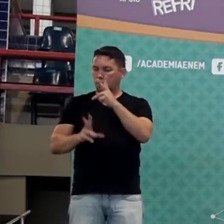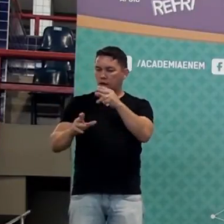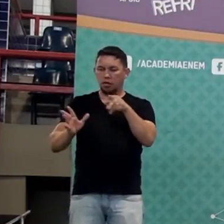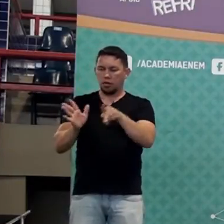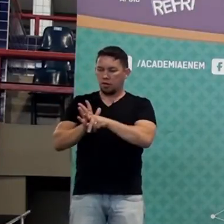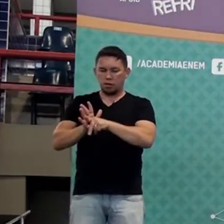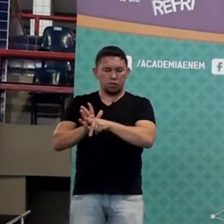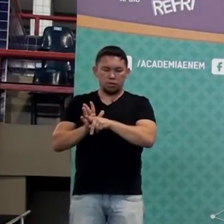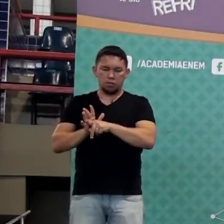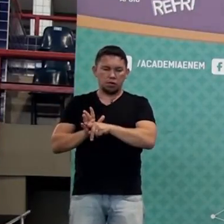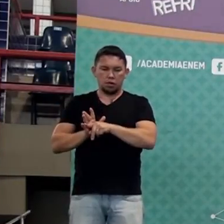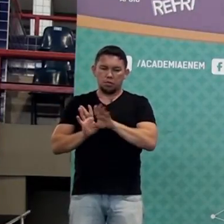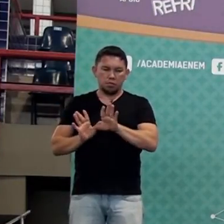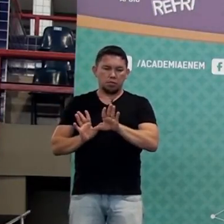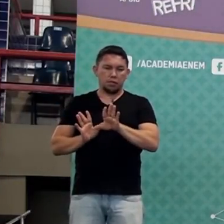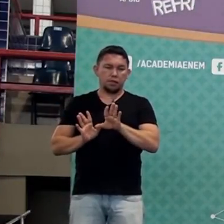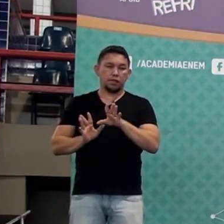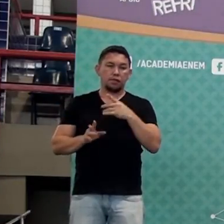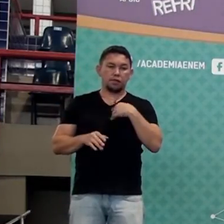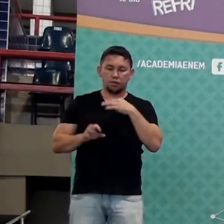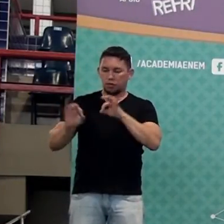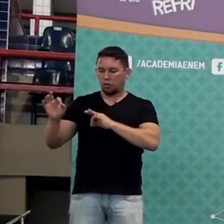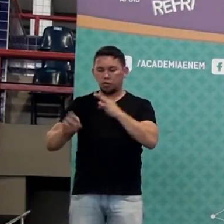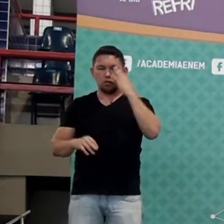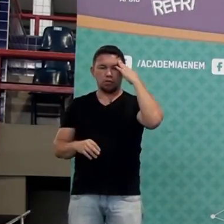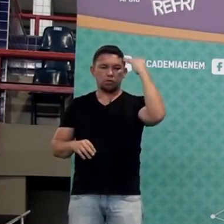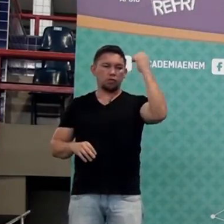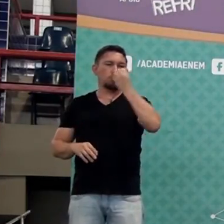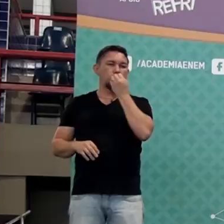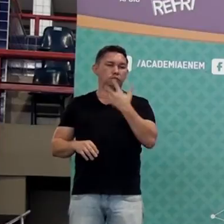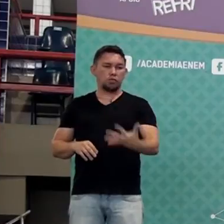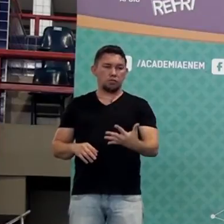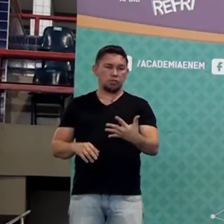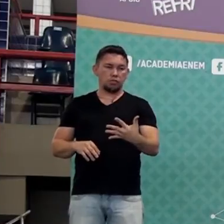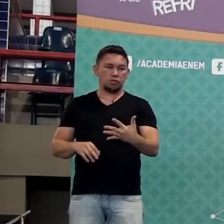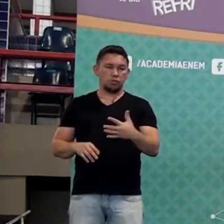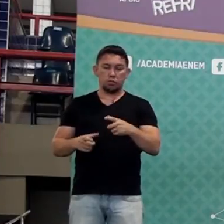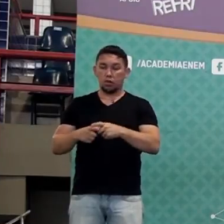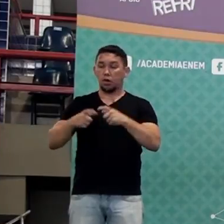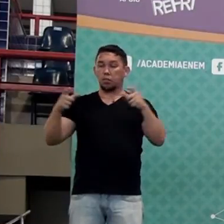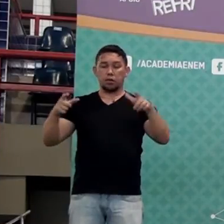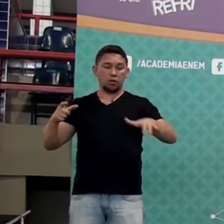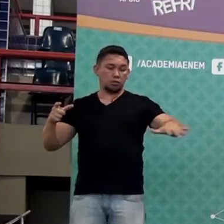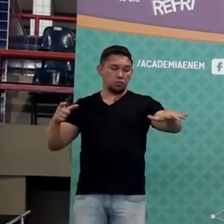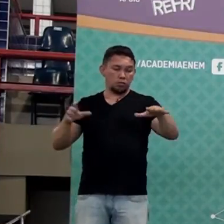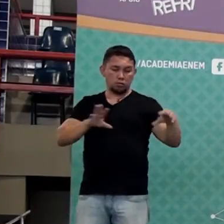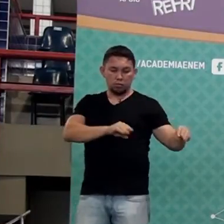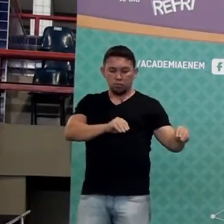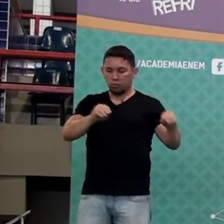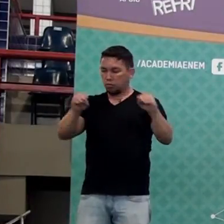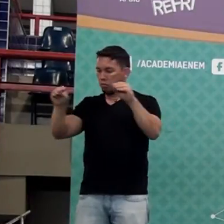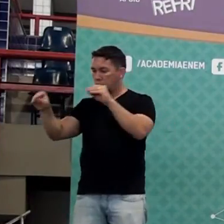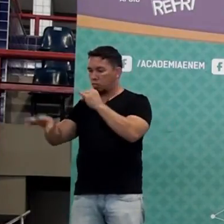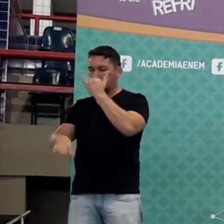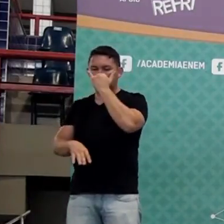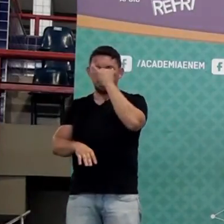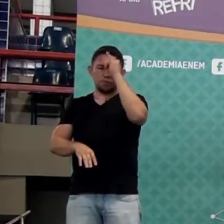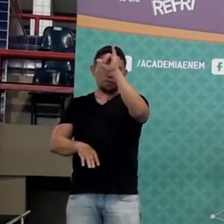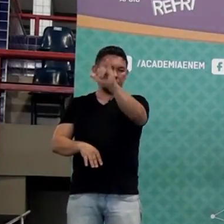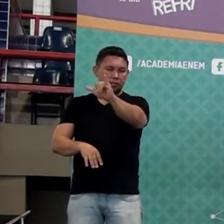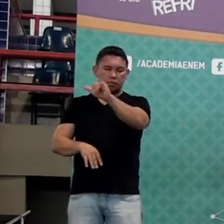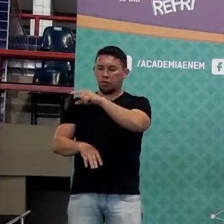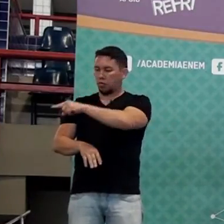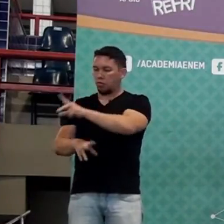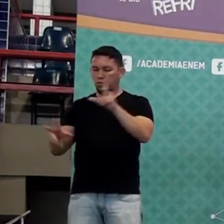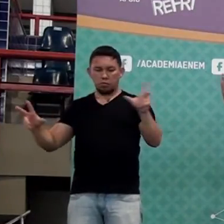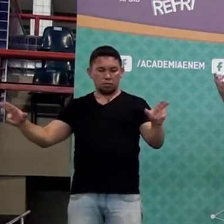dono, né? Então, isso foi um sucesso, né? Porque aí a maioria da população migrou sem ter problema, já que a